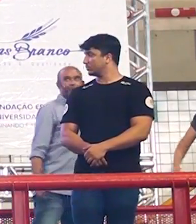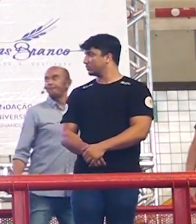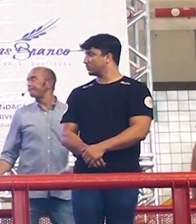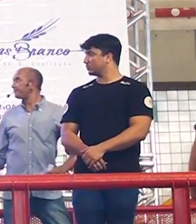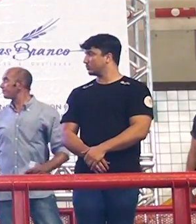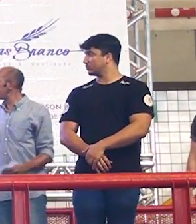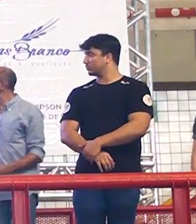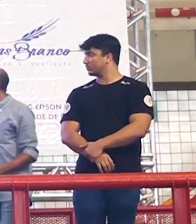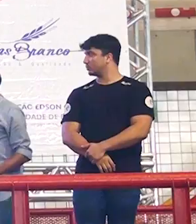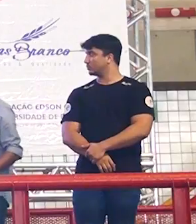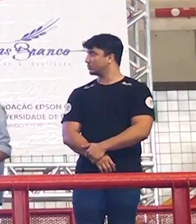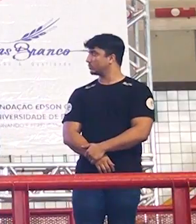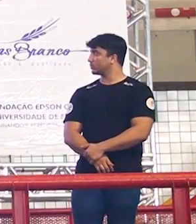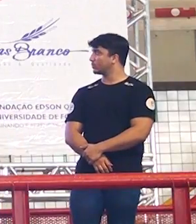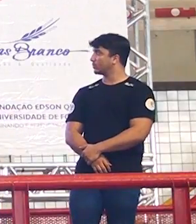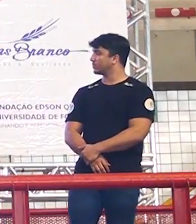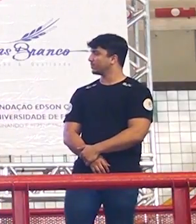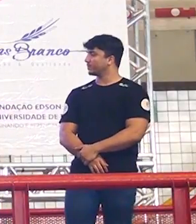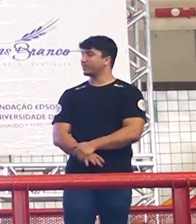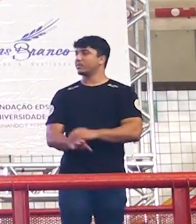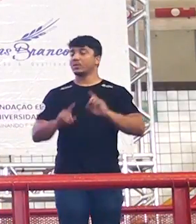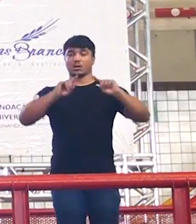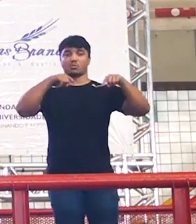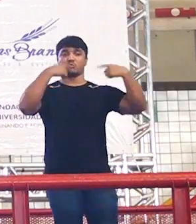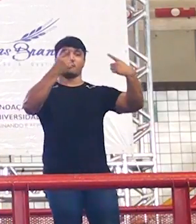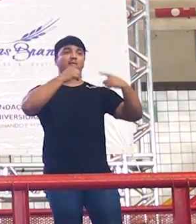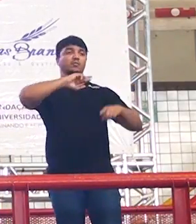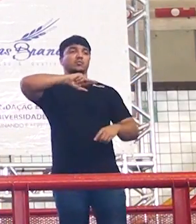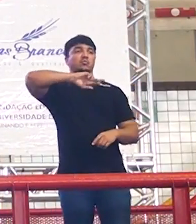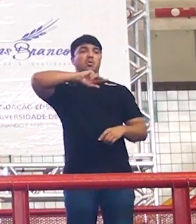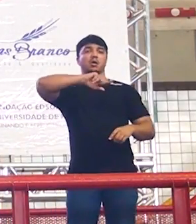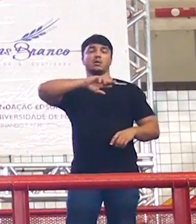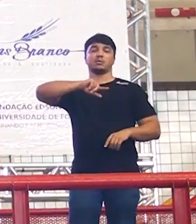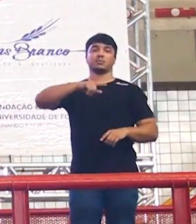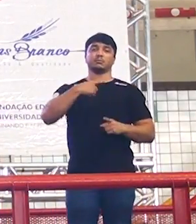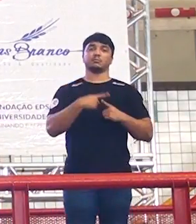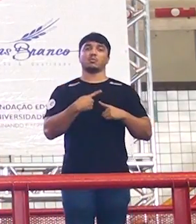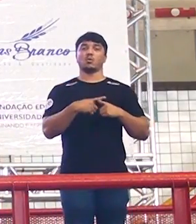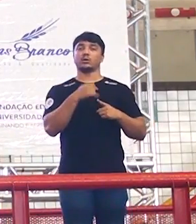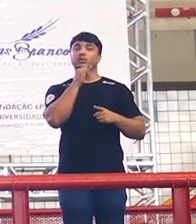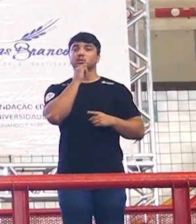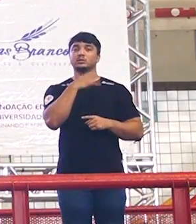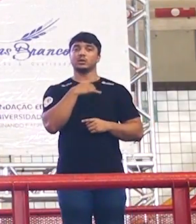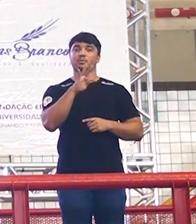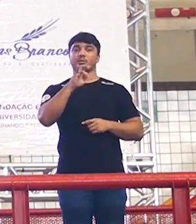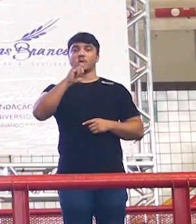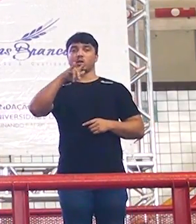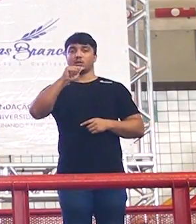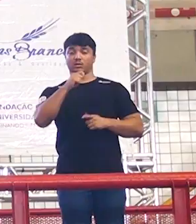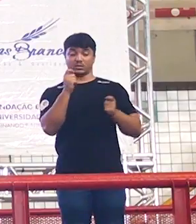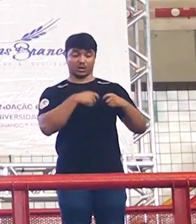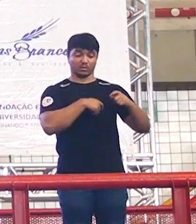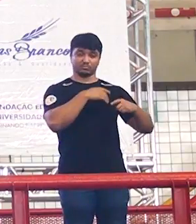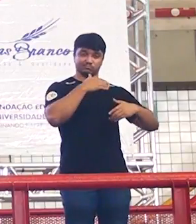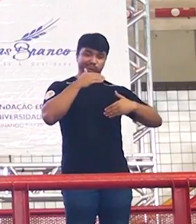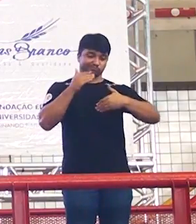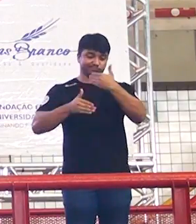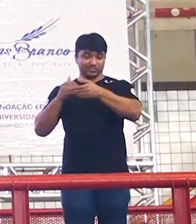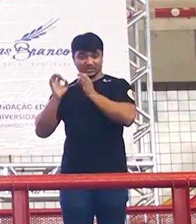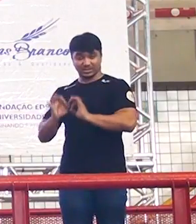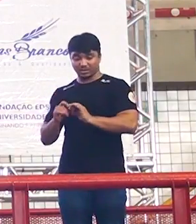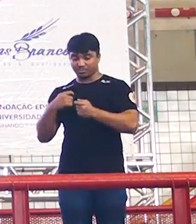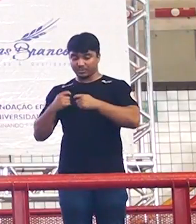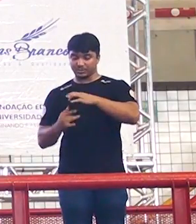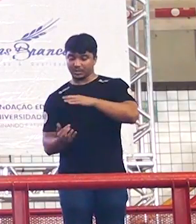Tá bom. E é um recurso não renovável, né? Porque para a usina termoelétrica funcionar, eu tenho que queimar